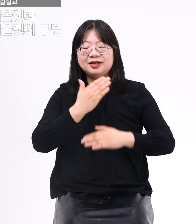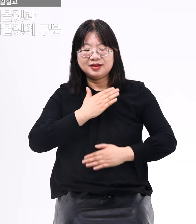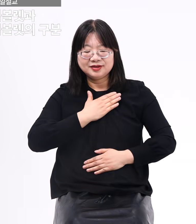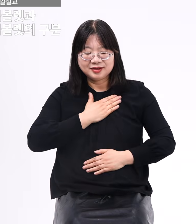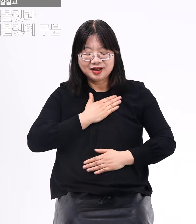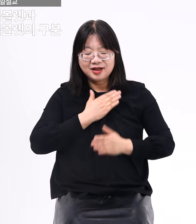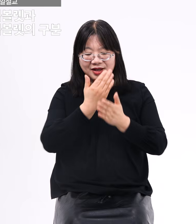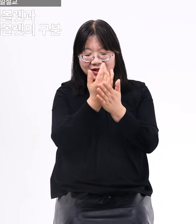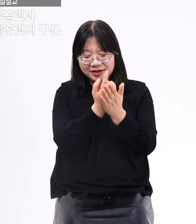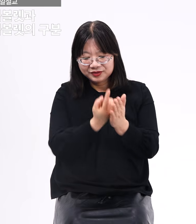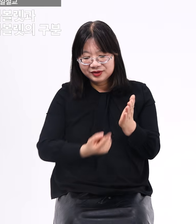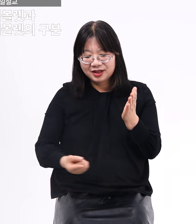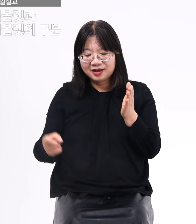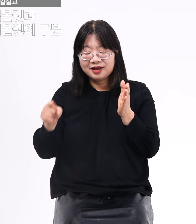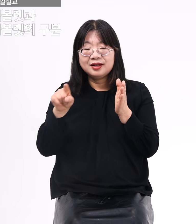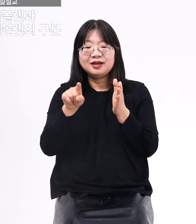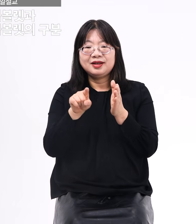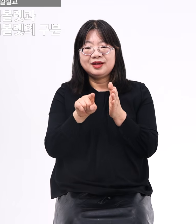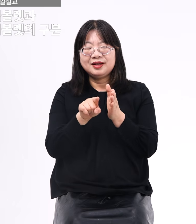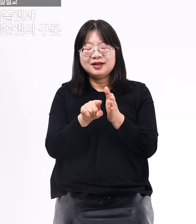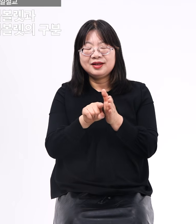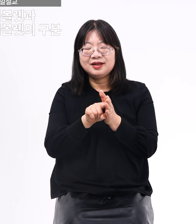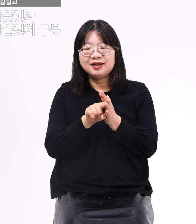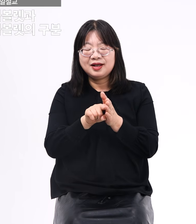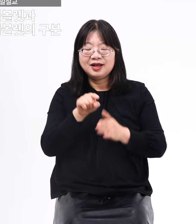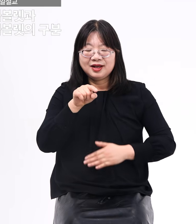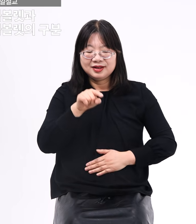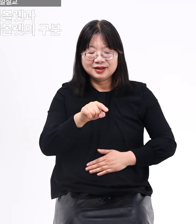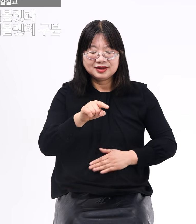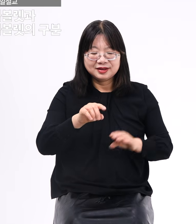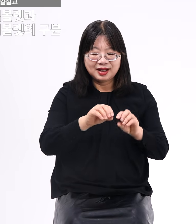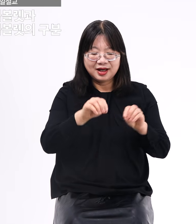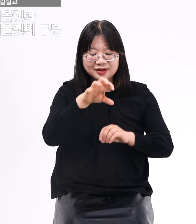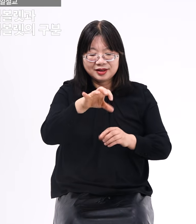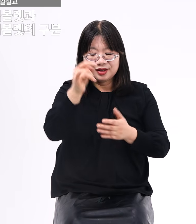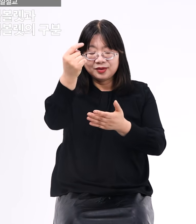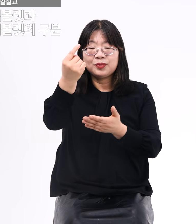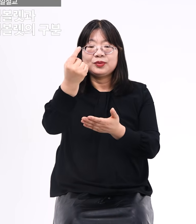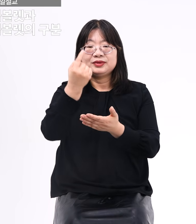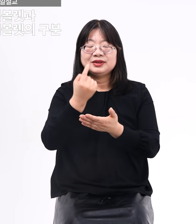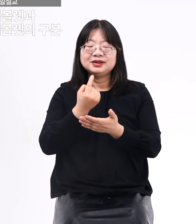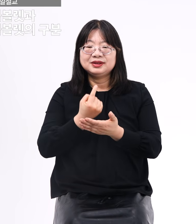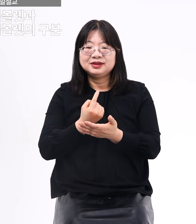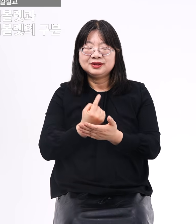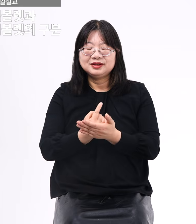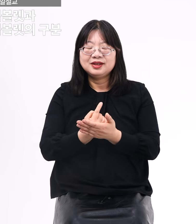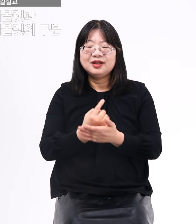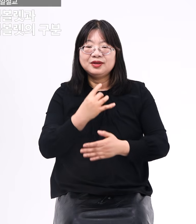감사드리세. 날 위해 이 땅에